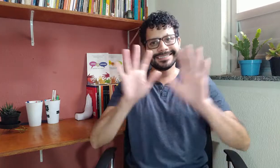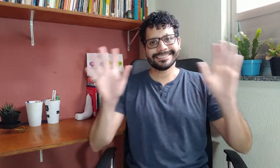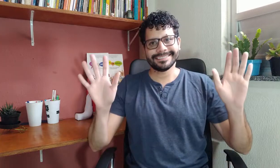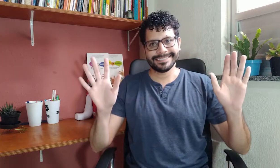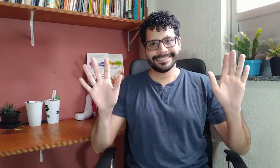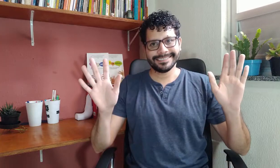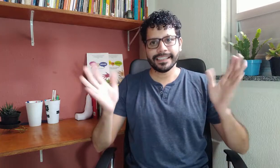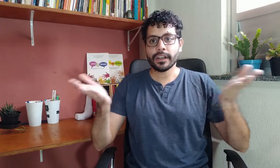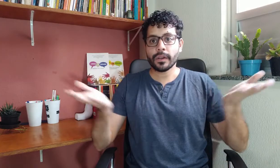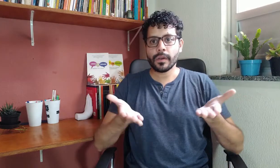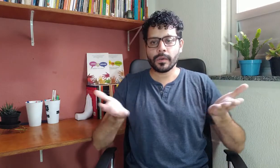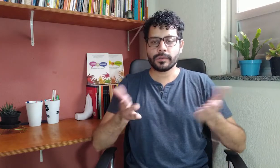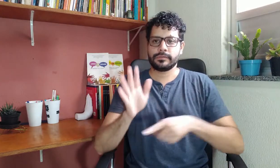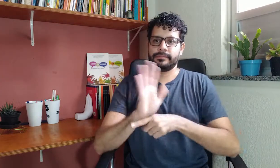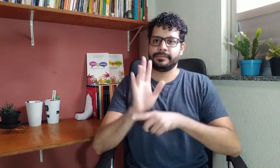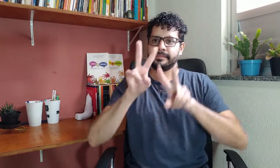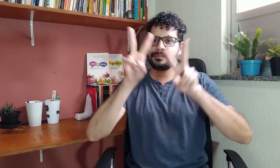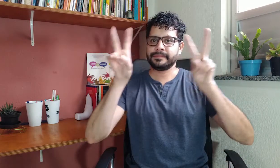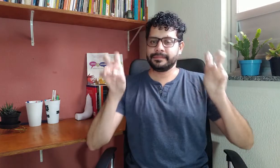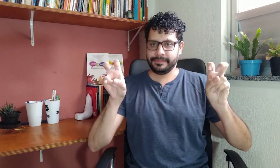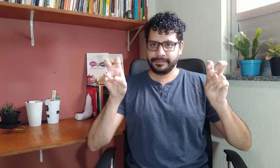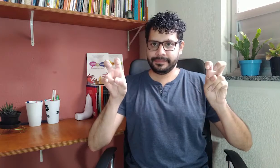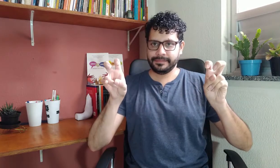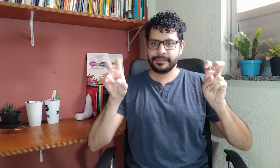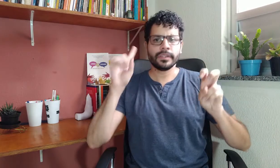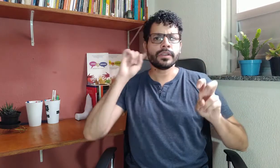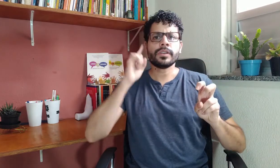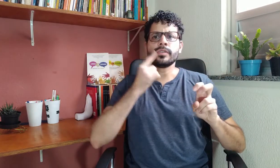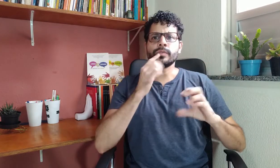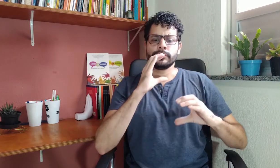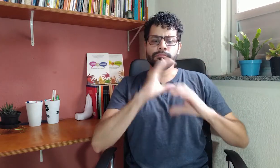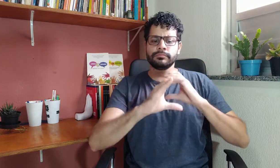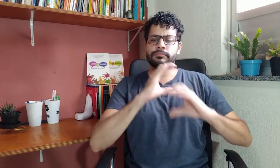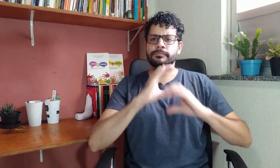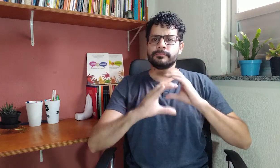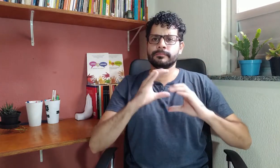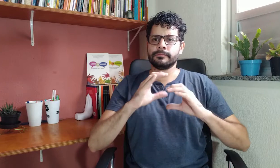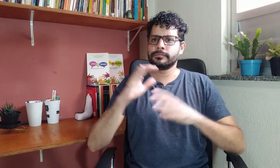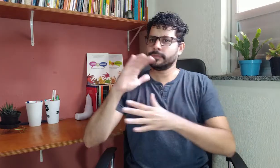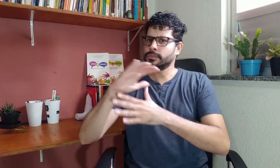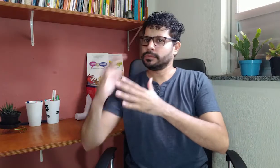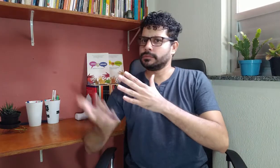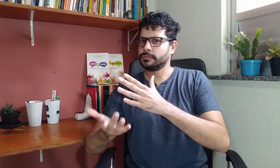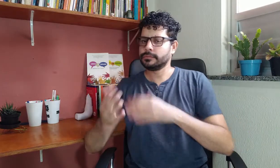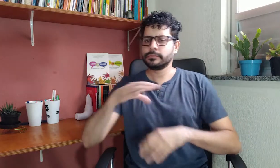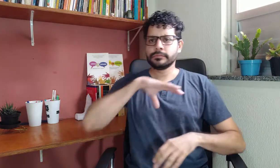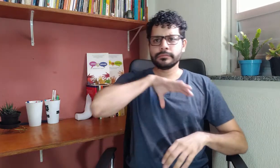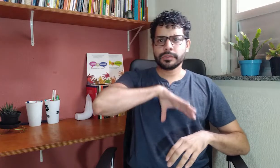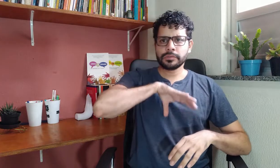Olá! O tema do vídeo de hoje é Comunicação do sujeito surdo, Libras ou língua